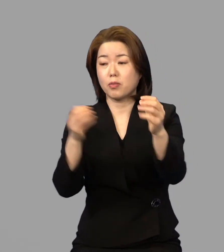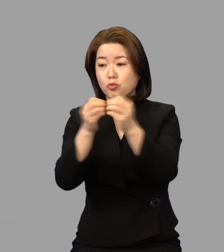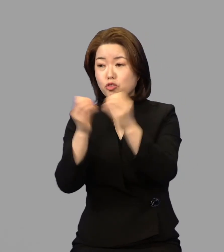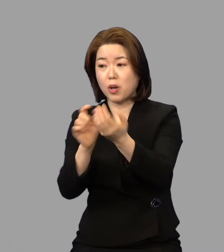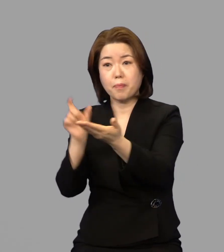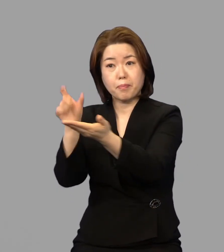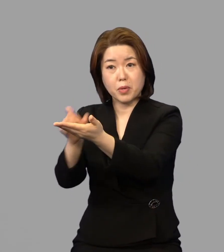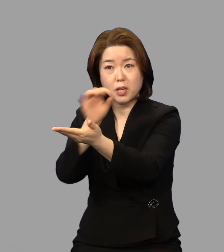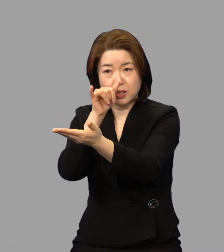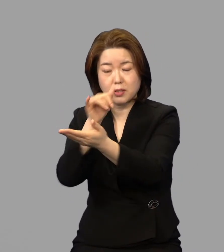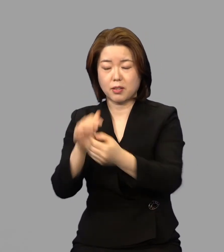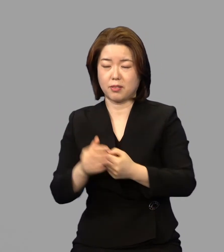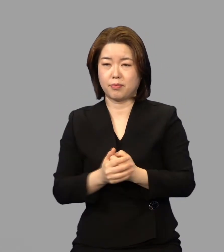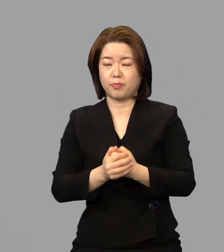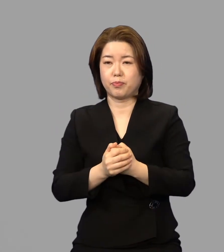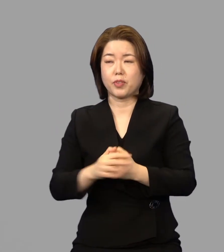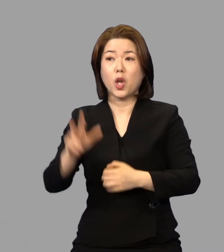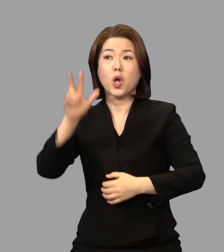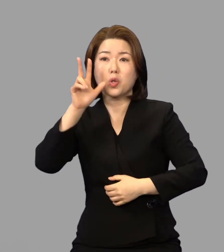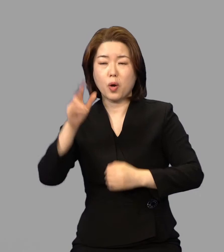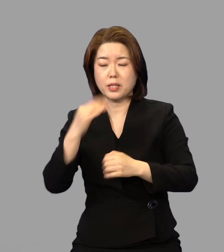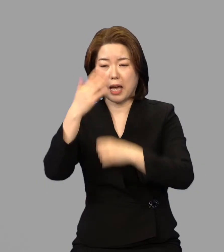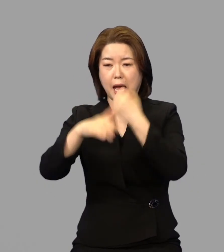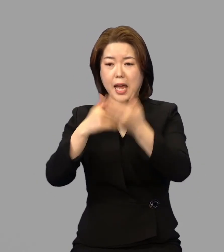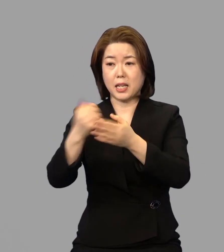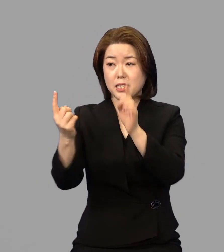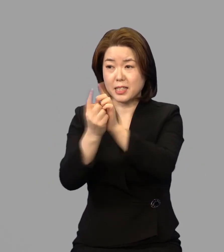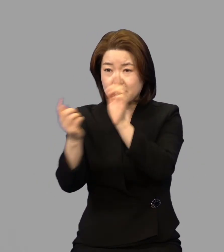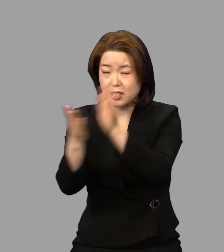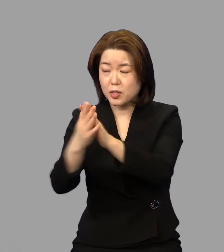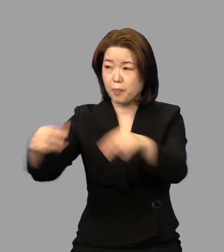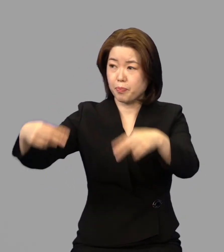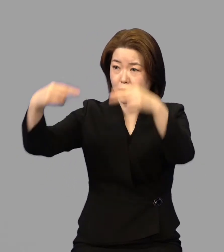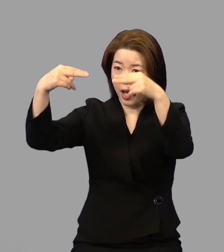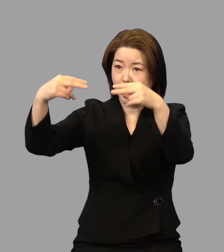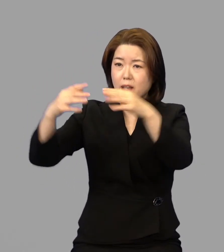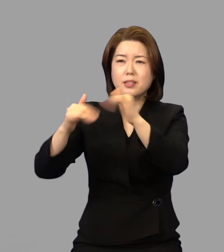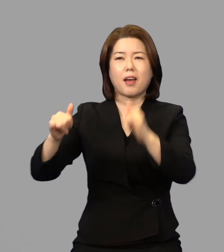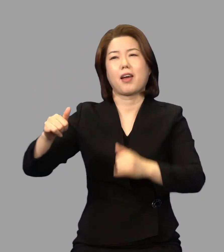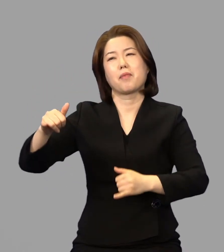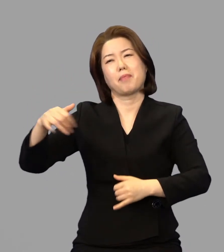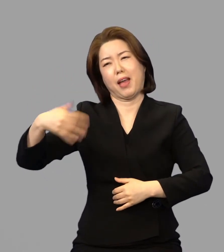그러니까 여호수아는 직접 하나님을 대면하여 알던 사람이 아니었어요.